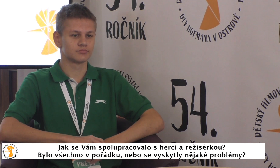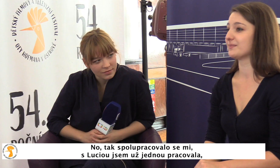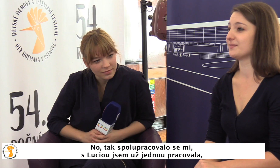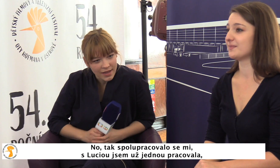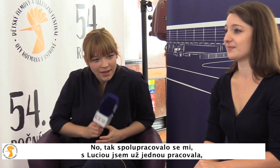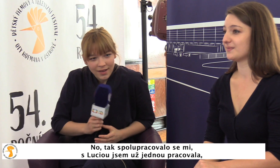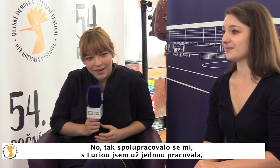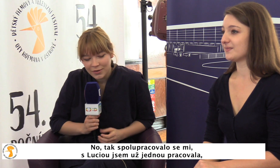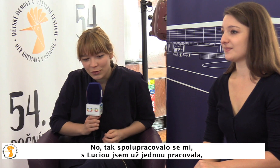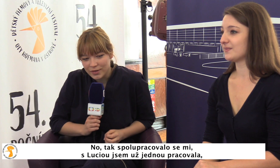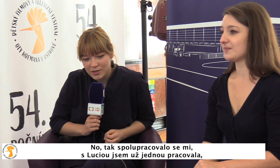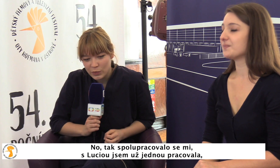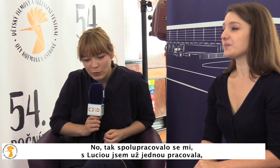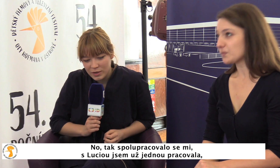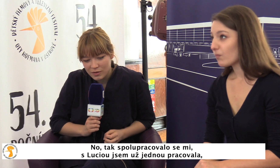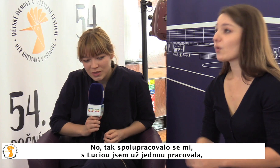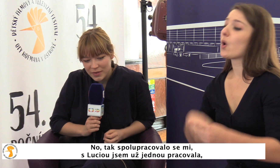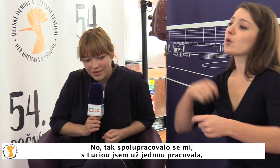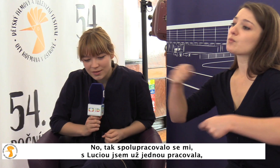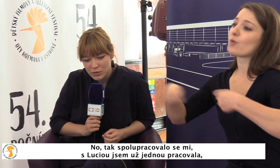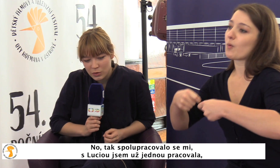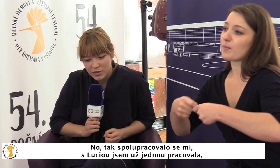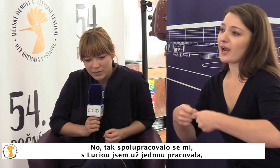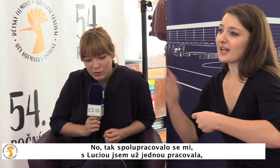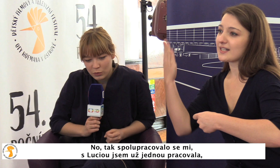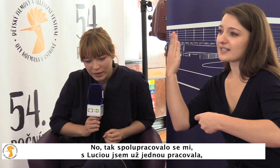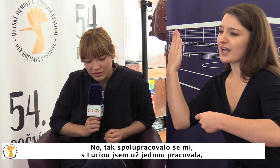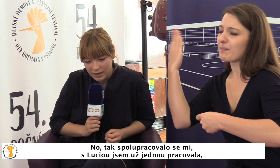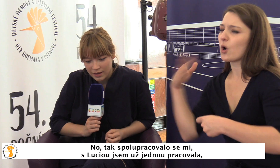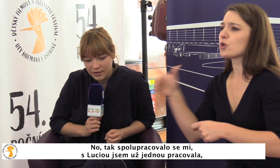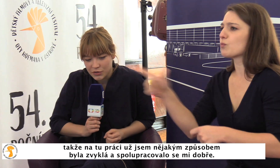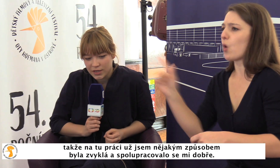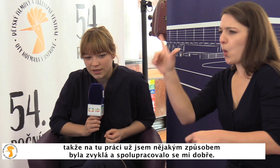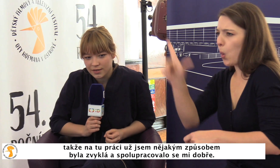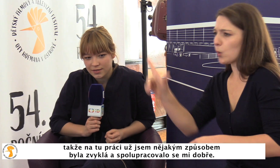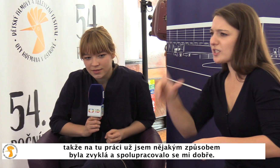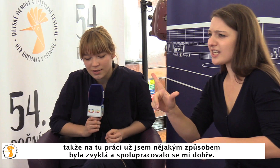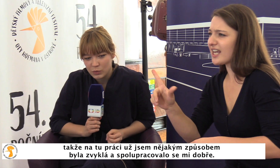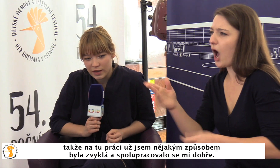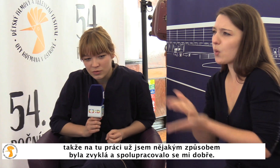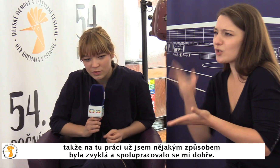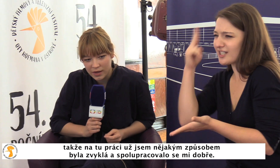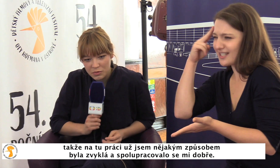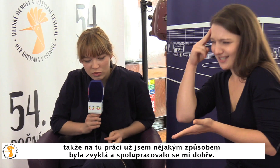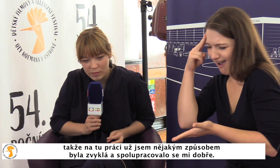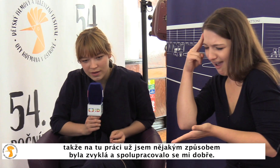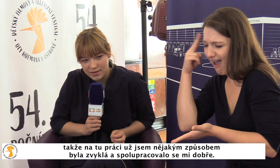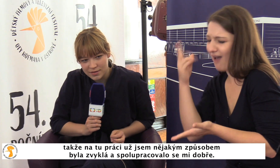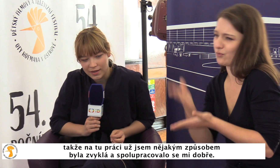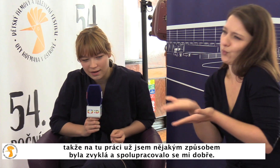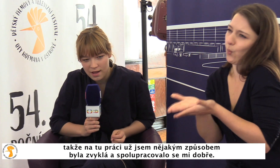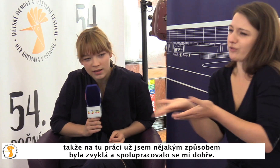problémy? No, tak spolupracovalo se mi, s Luciou už jsem jednou pracovala, takže na tu práci už jsem nějakým způsobem